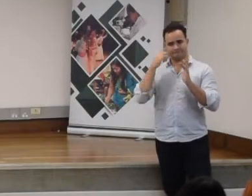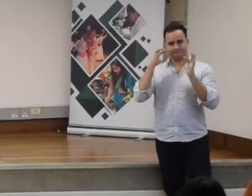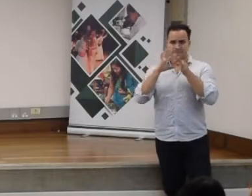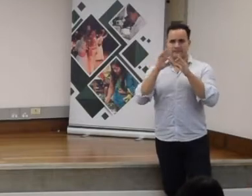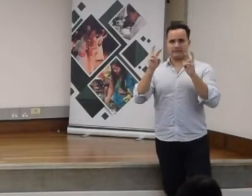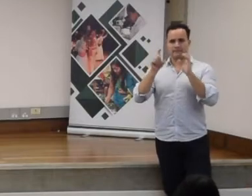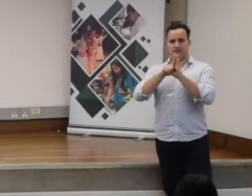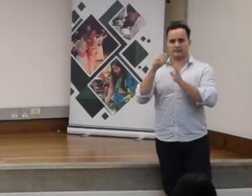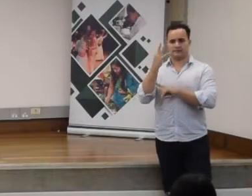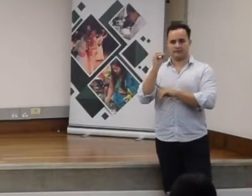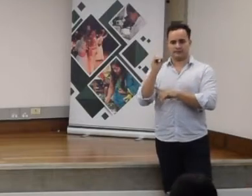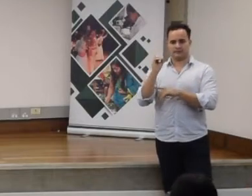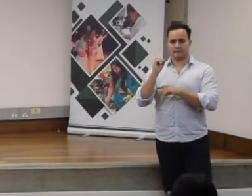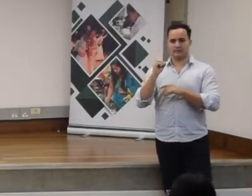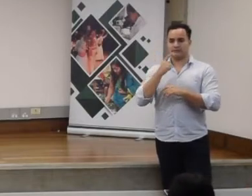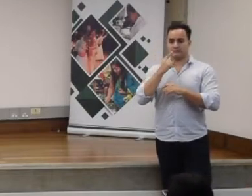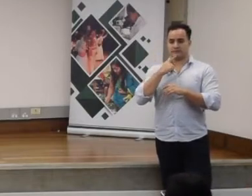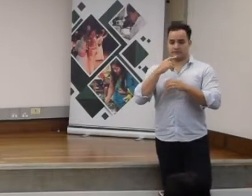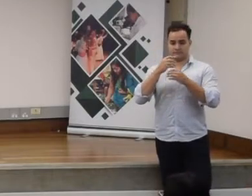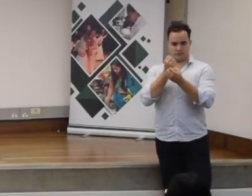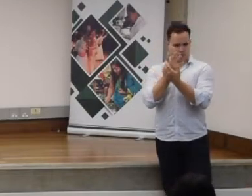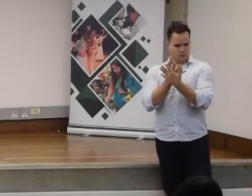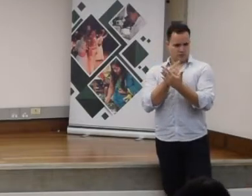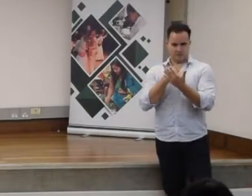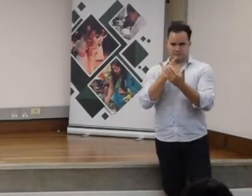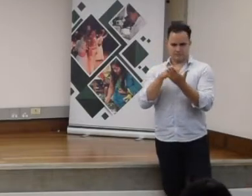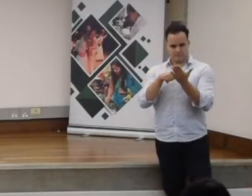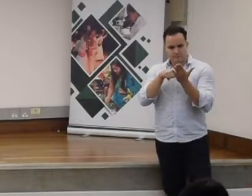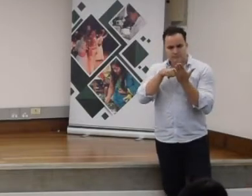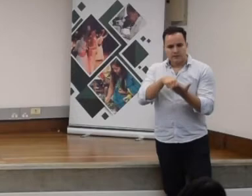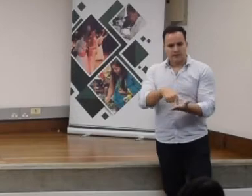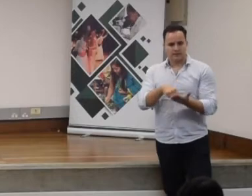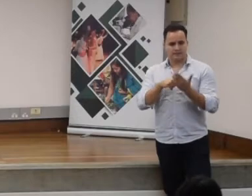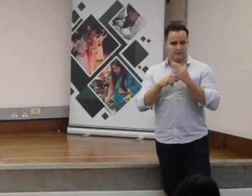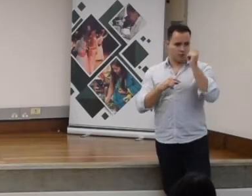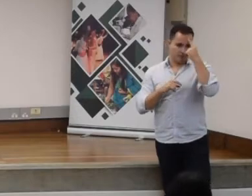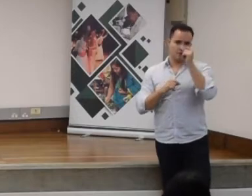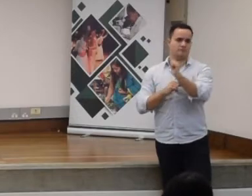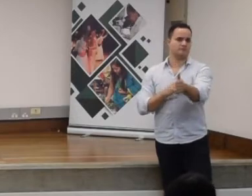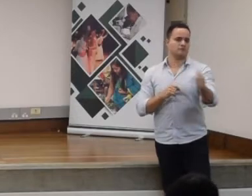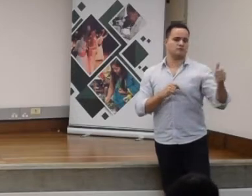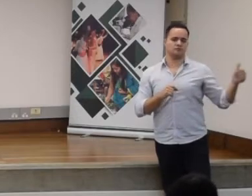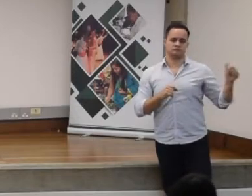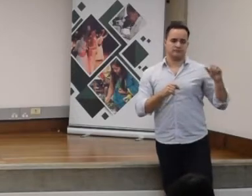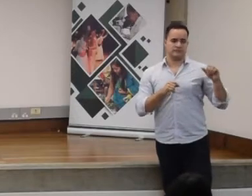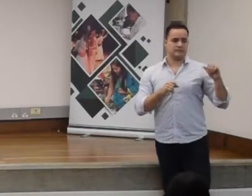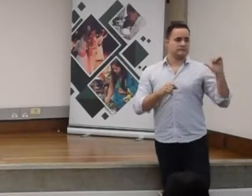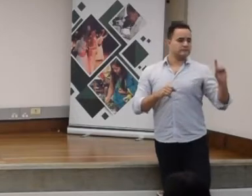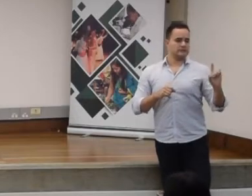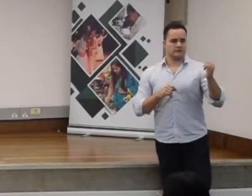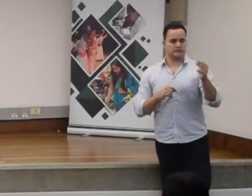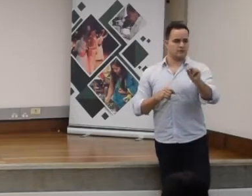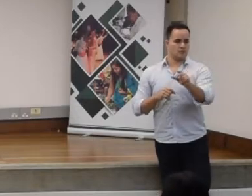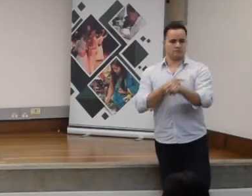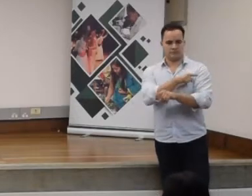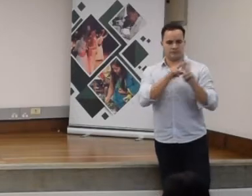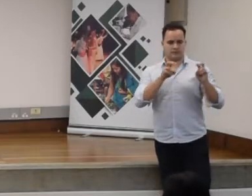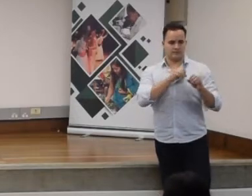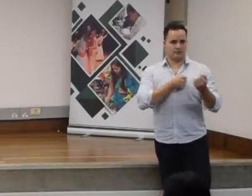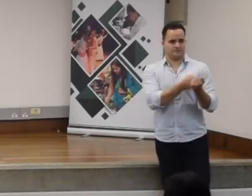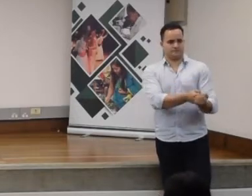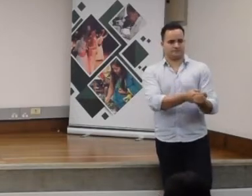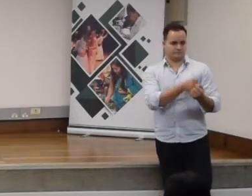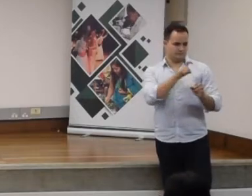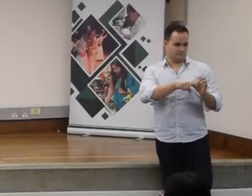en su esquema de financiamiento lo que plantea es que cada gobierno, ¿cierto?, decide si hace aportes a la oferta o subsidios a